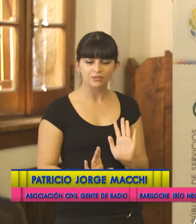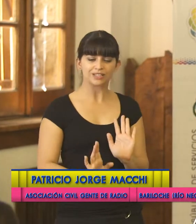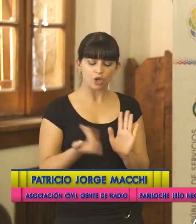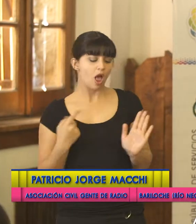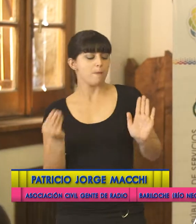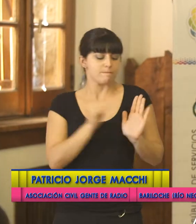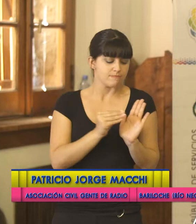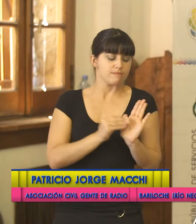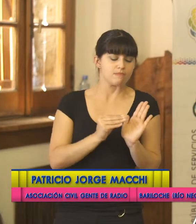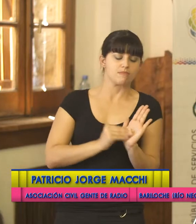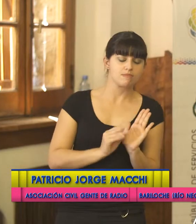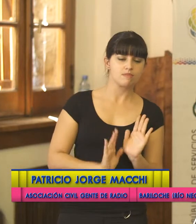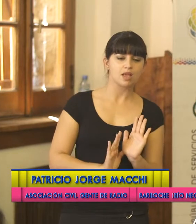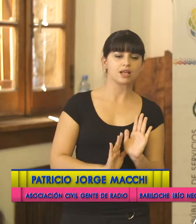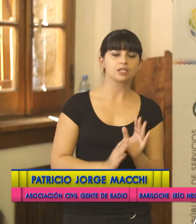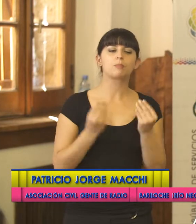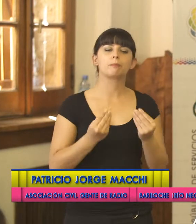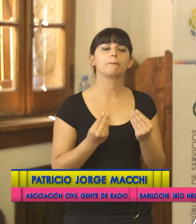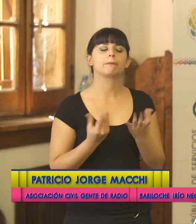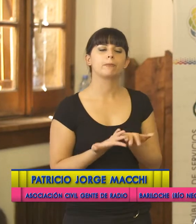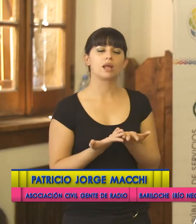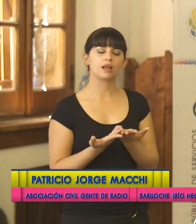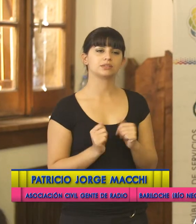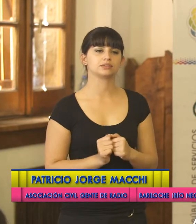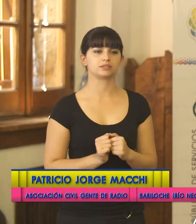aportes para -facilitar